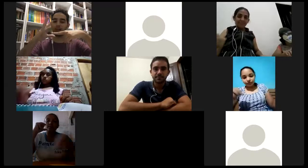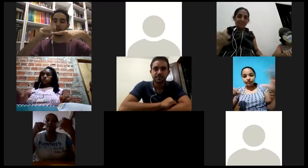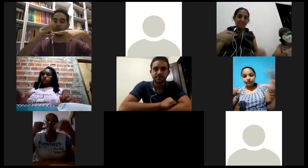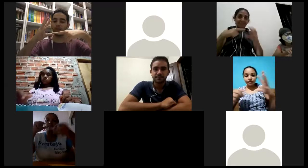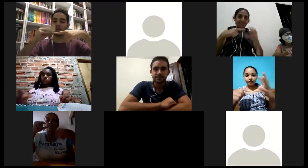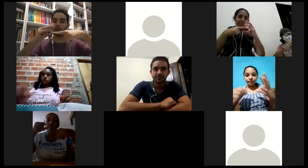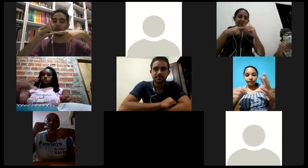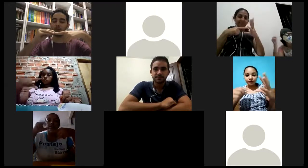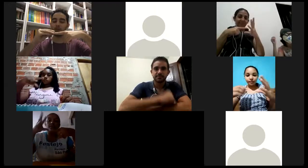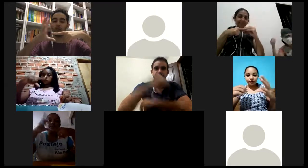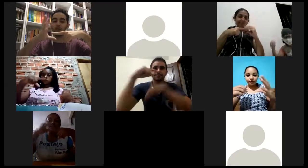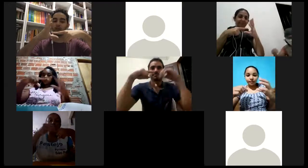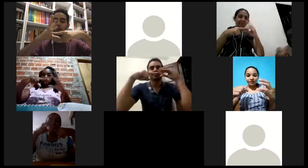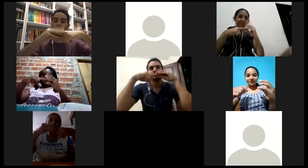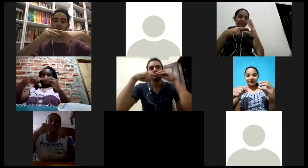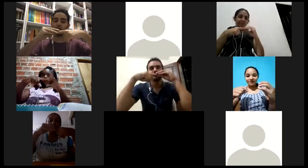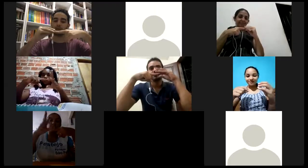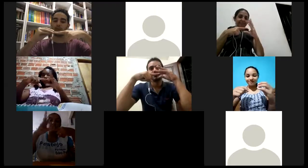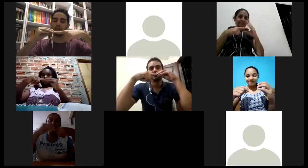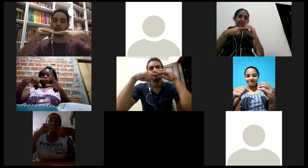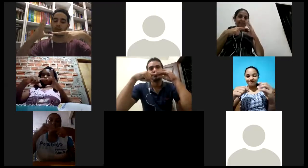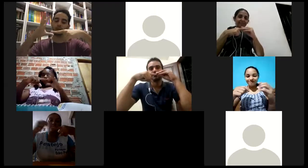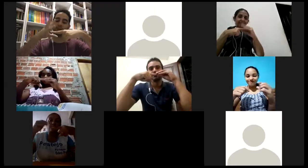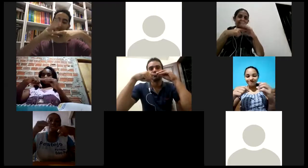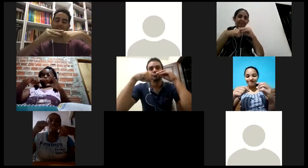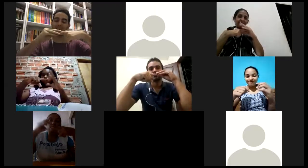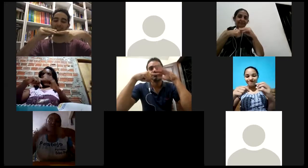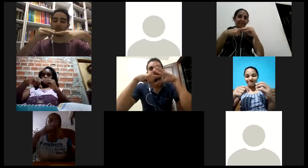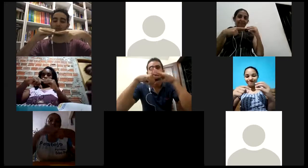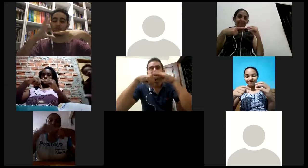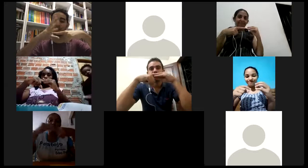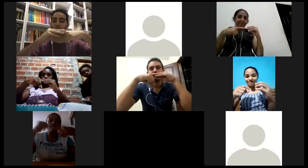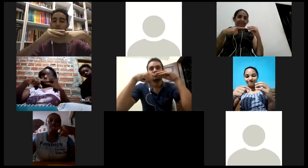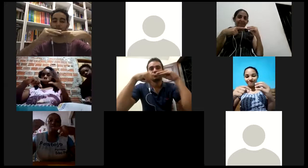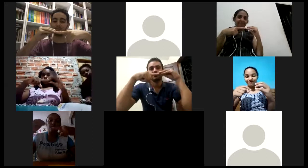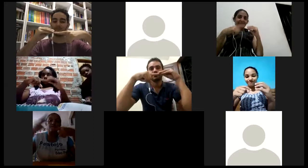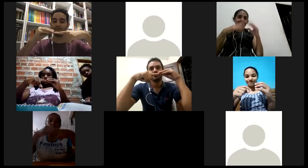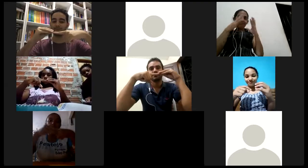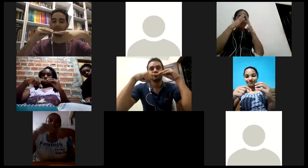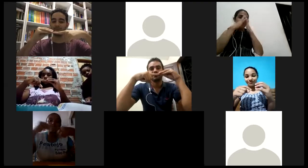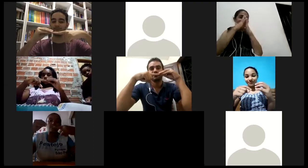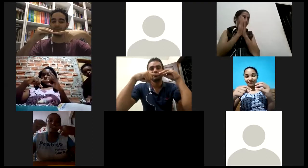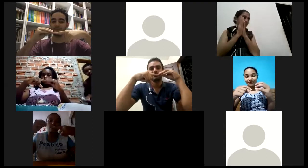aqui, abrindo e fechando. Vocês não podem vir caminhando, porque isso aqui é sexo oral.